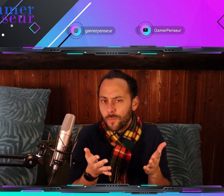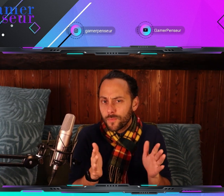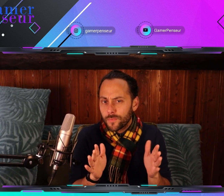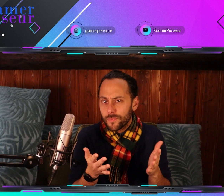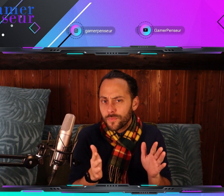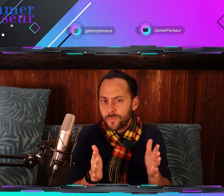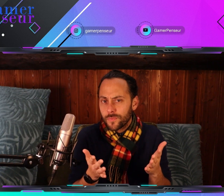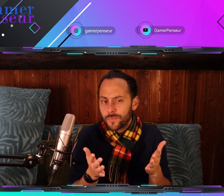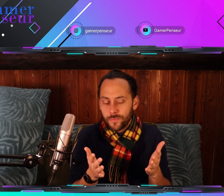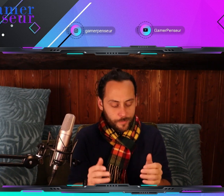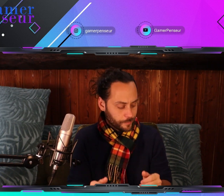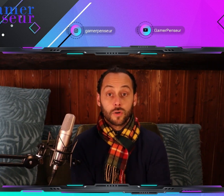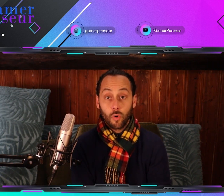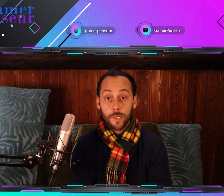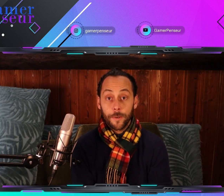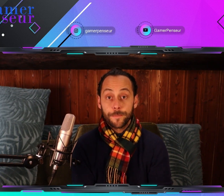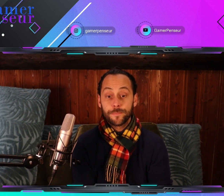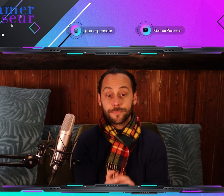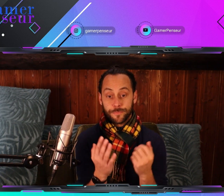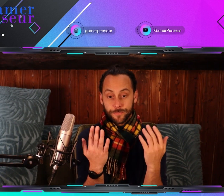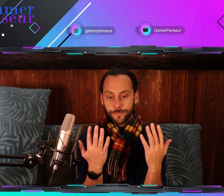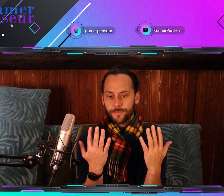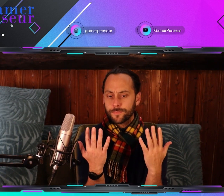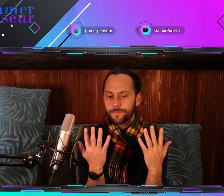Comment? Combien?